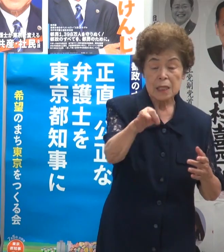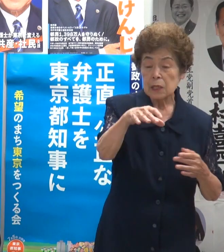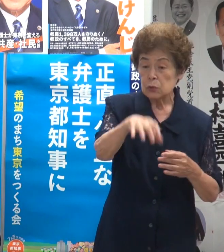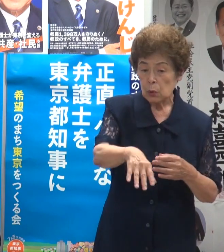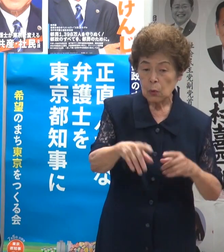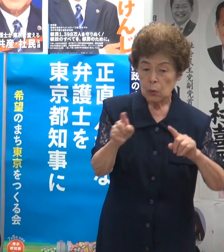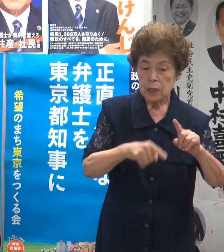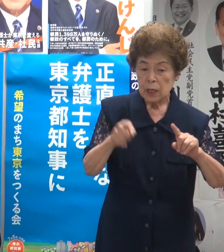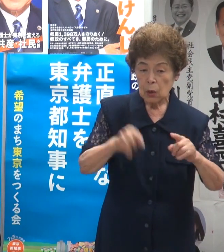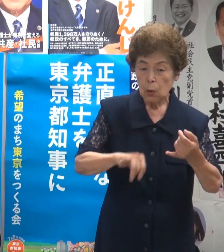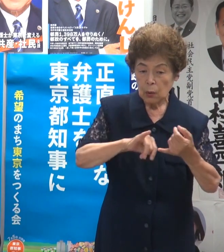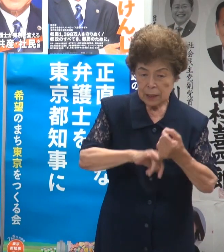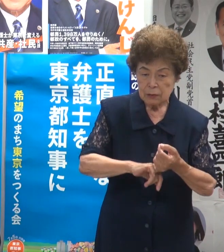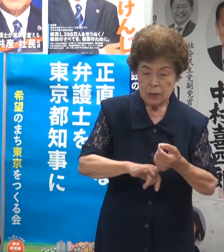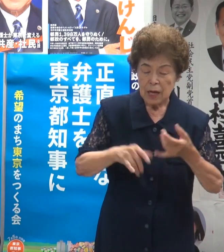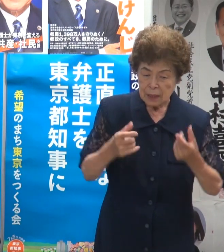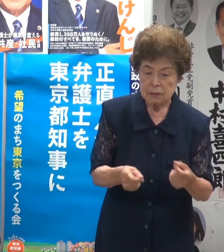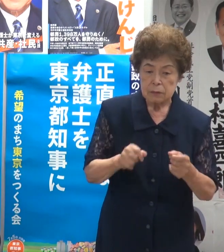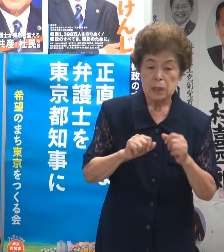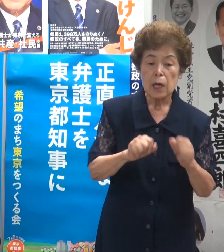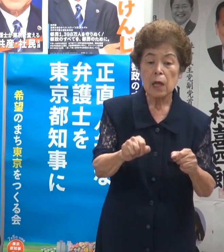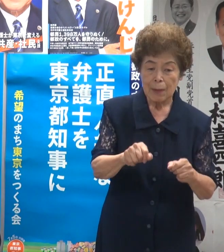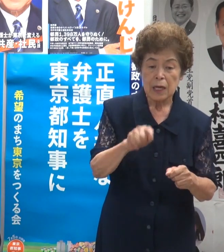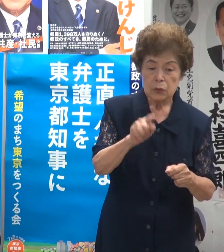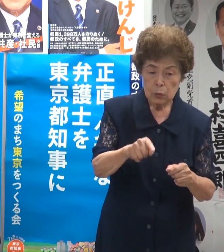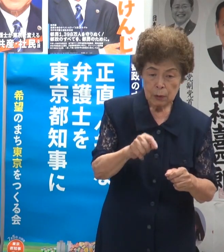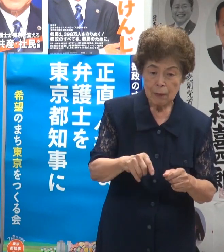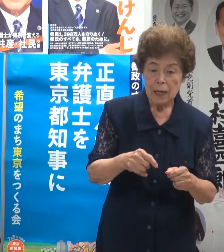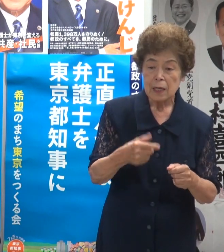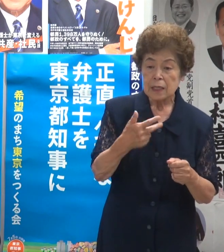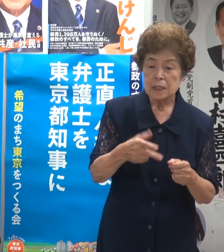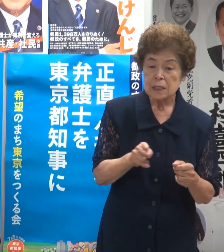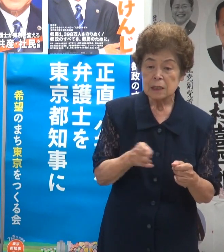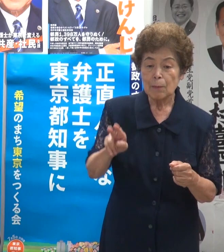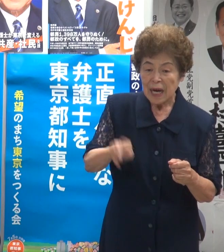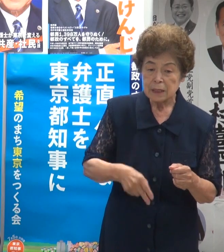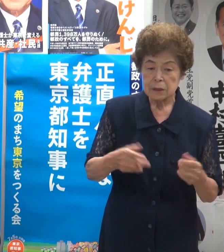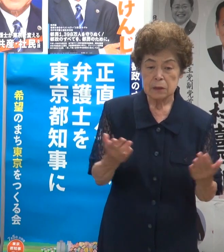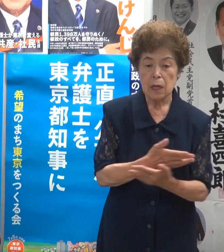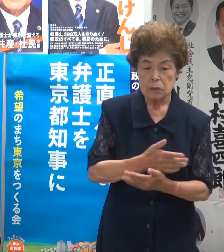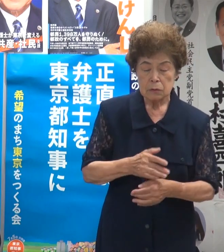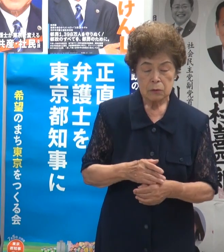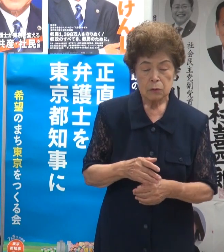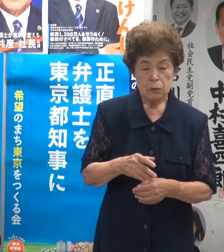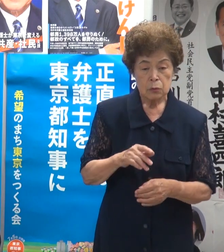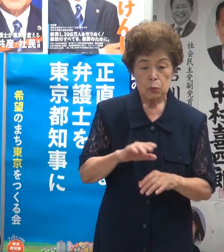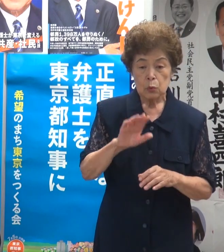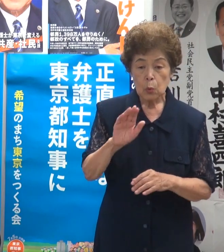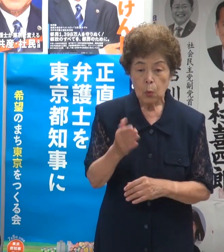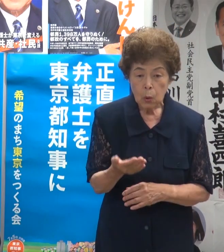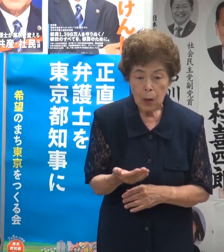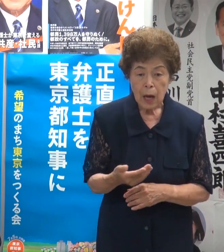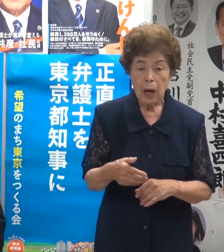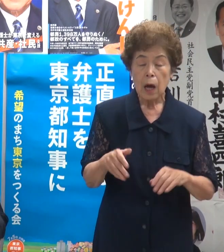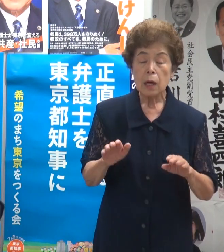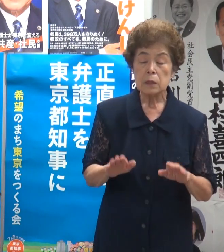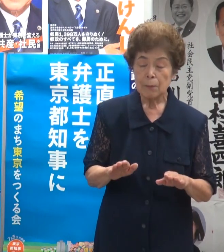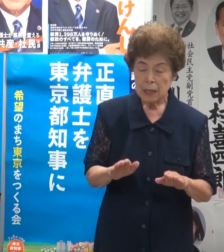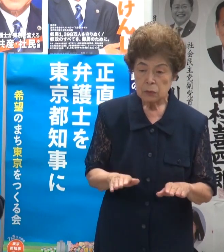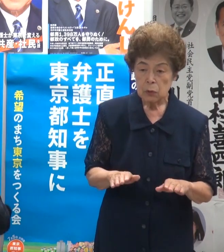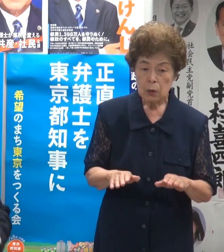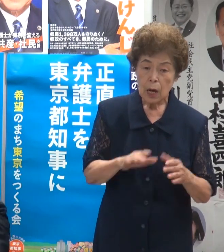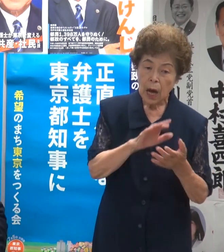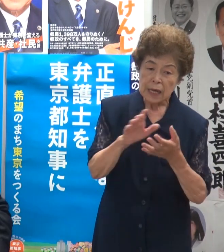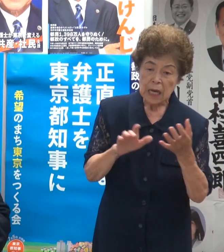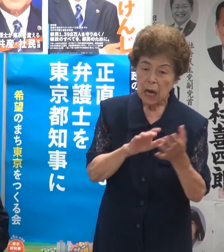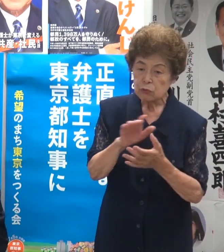常に縛りになってくるんですね。ところがその今のあれはなんかあ